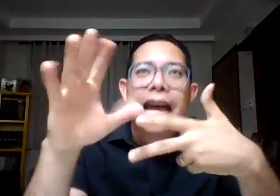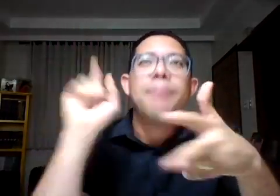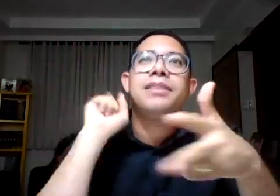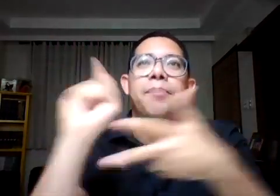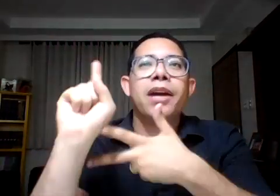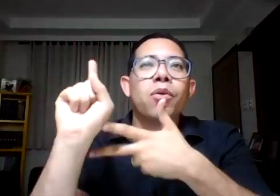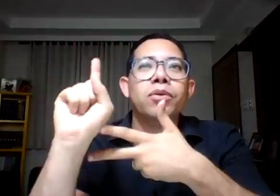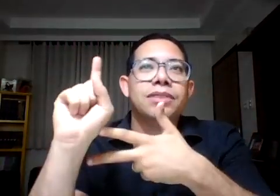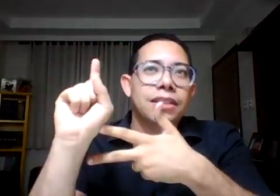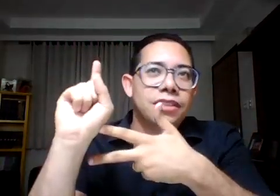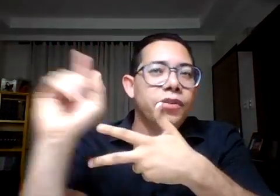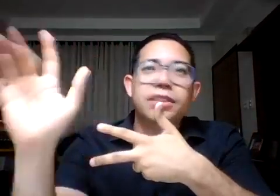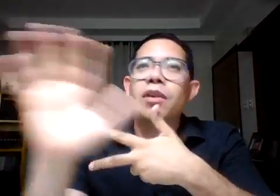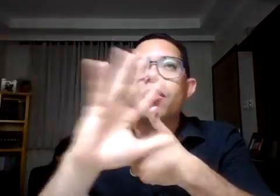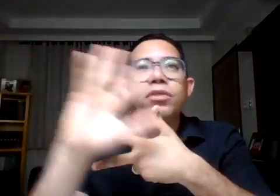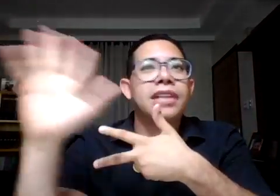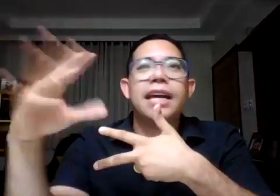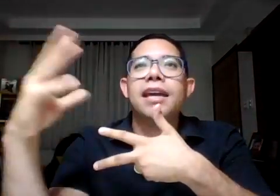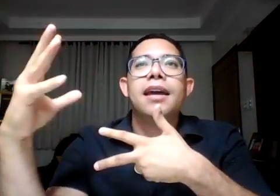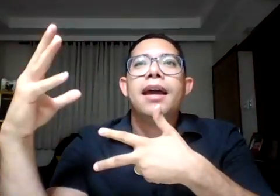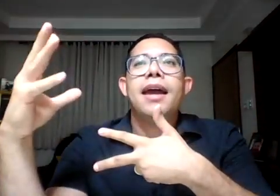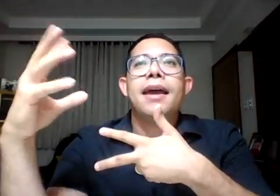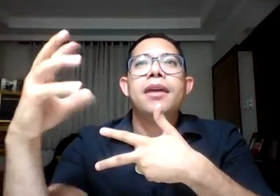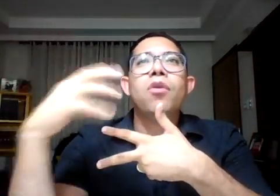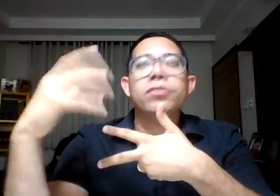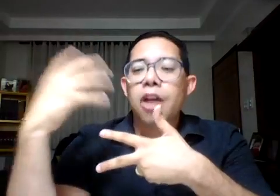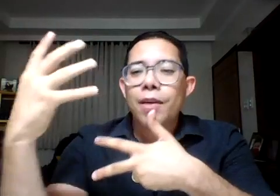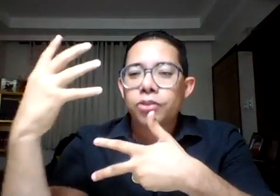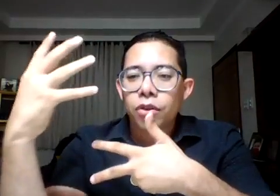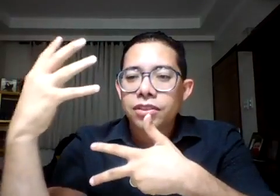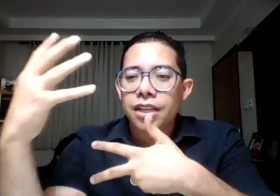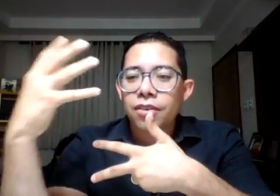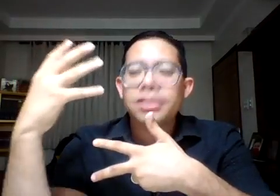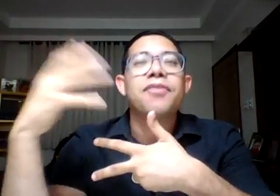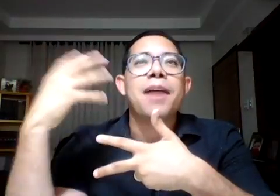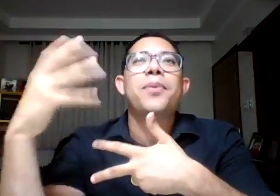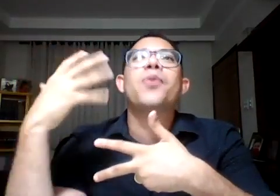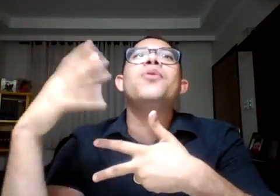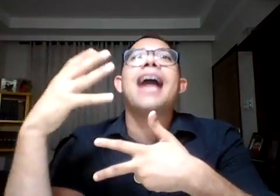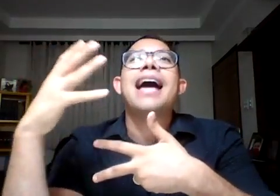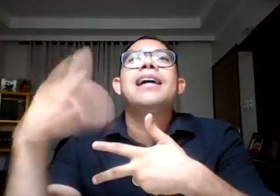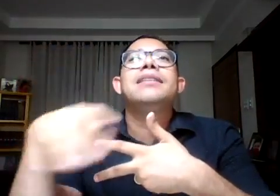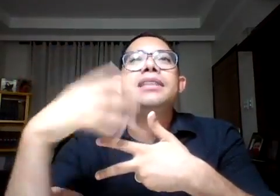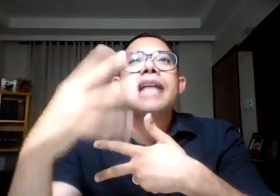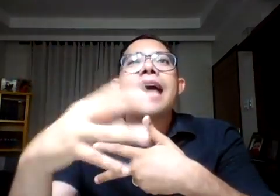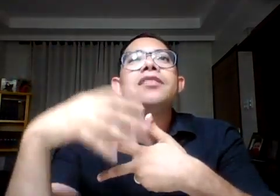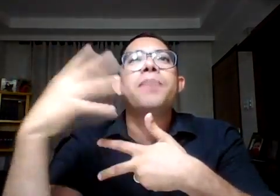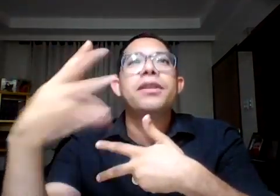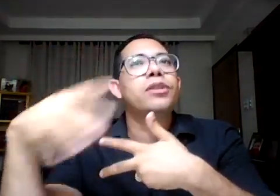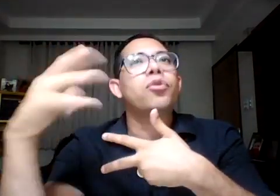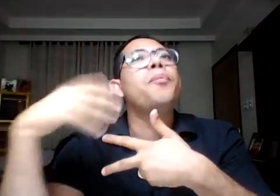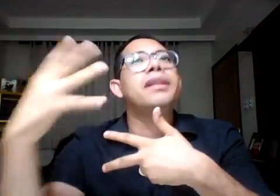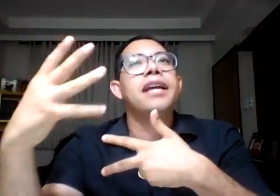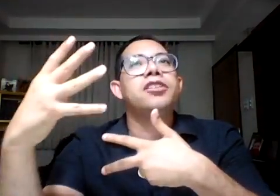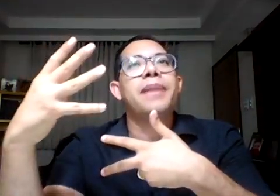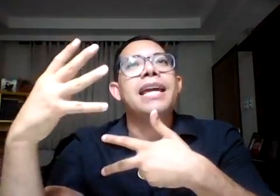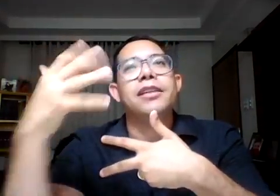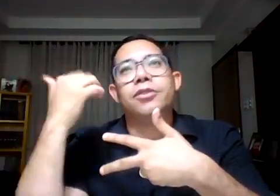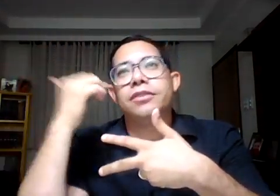você pergunta. Se você não consegue encontrar uma solução, você vai procurar sinais e pessoas competentes para isso,